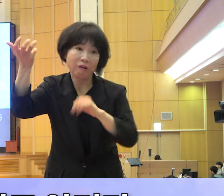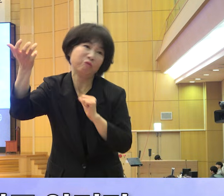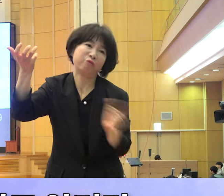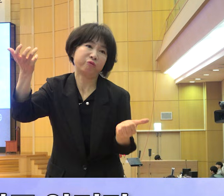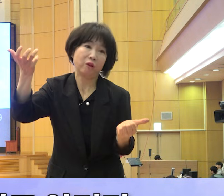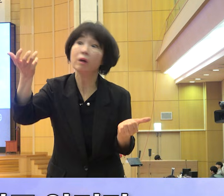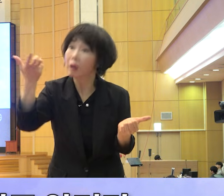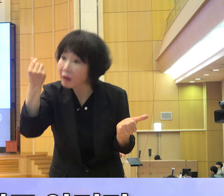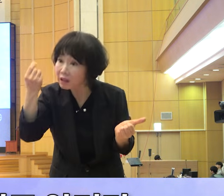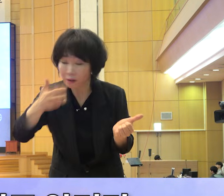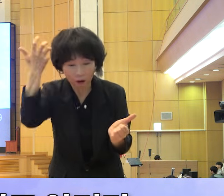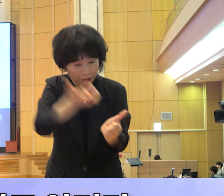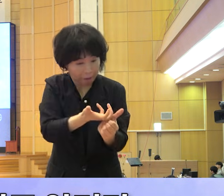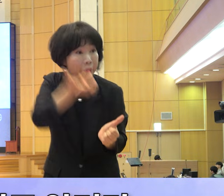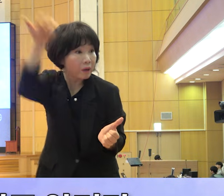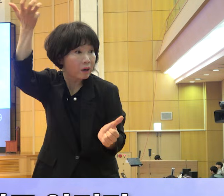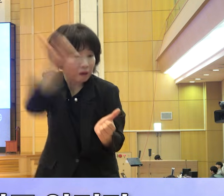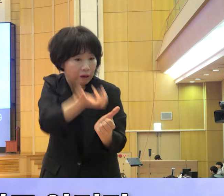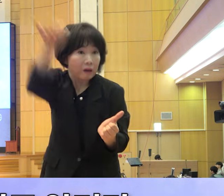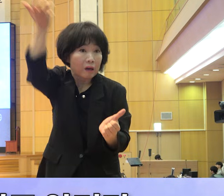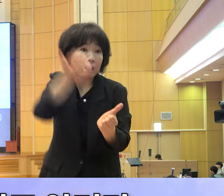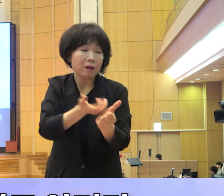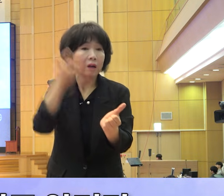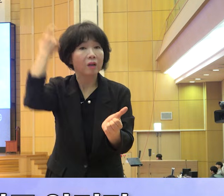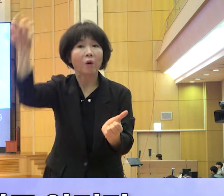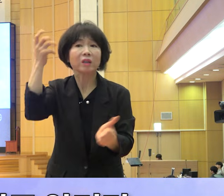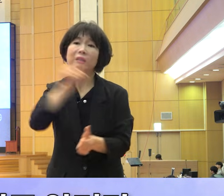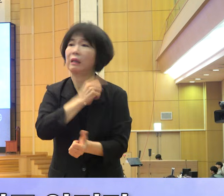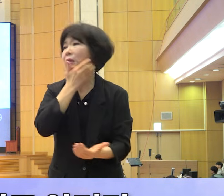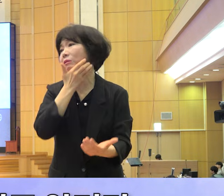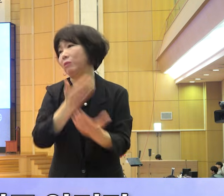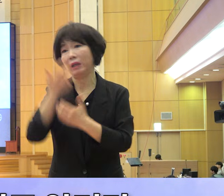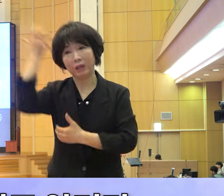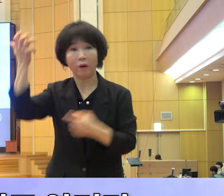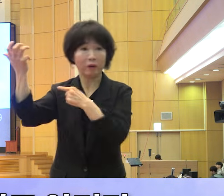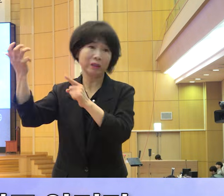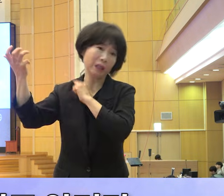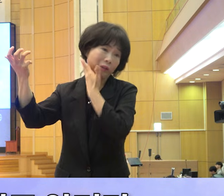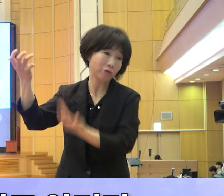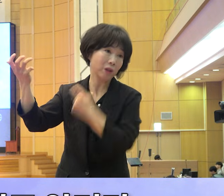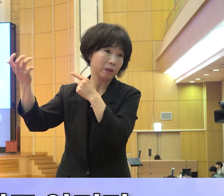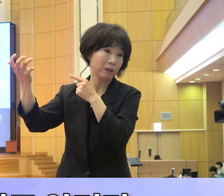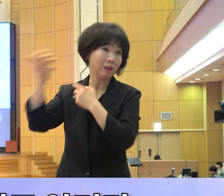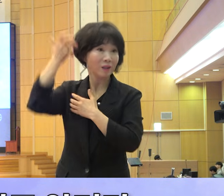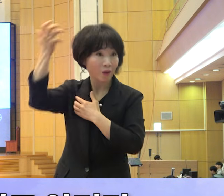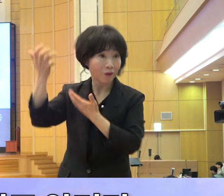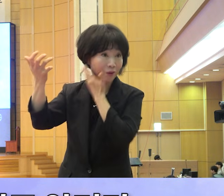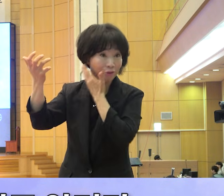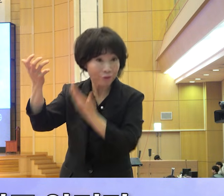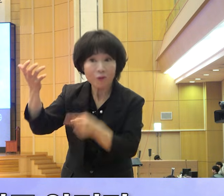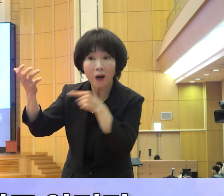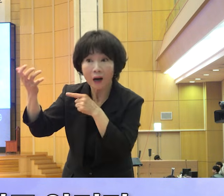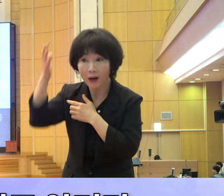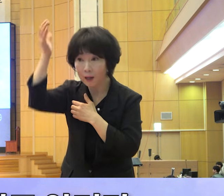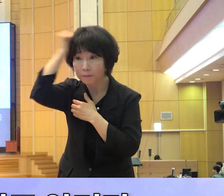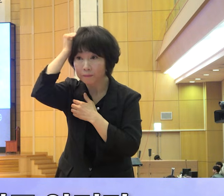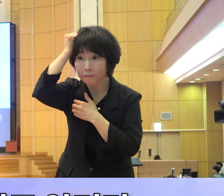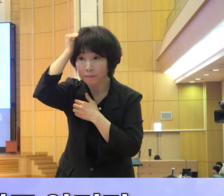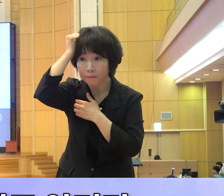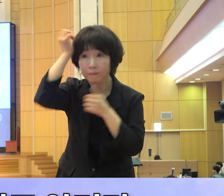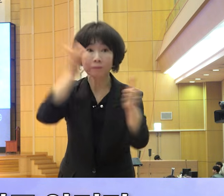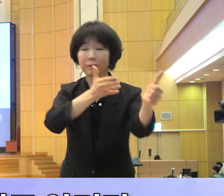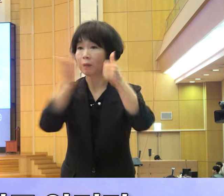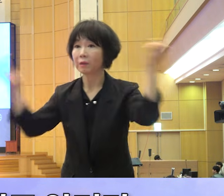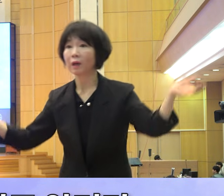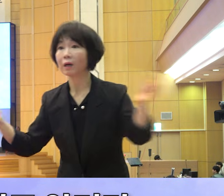육체는 썩어지고 흙덩을 되는 거예요. 진짜는 이 속사람 영혼이 진짜라니까요.